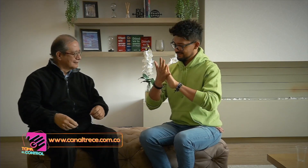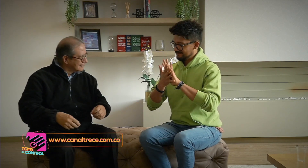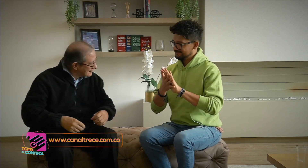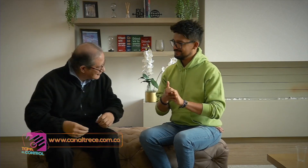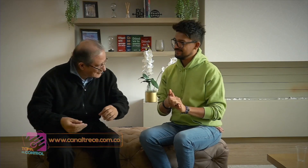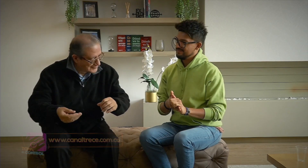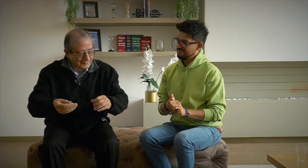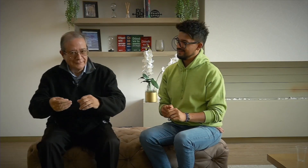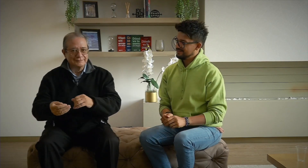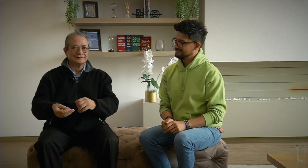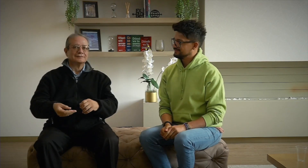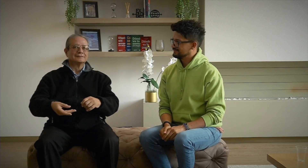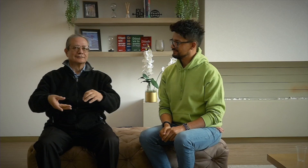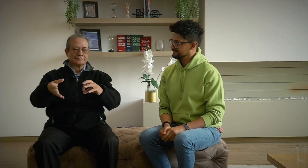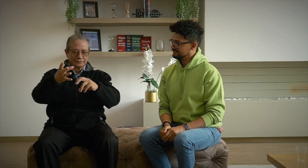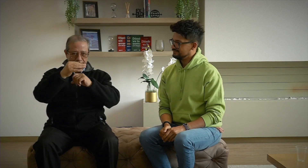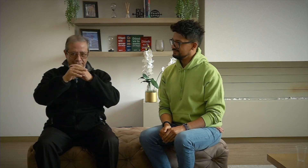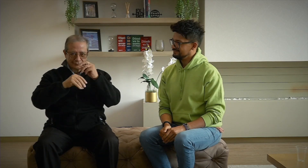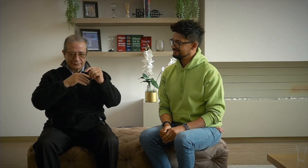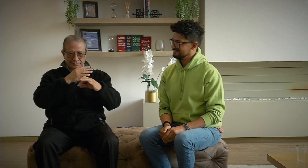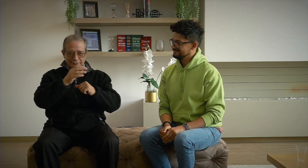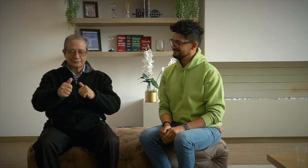De nuevo y mostrémosle la cámara.